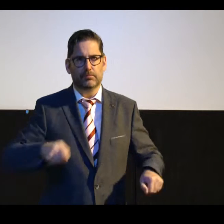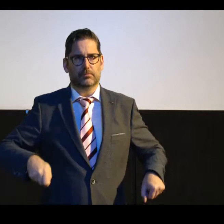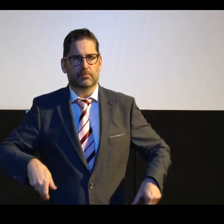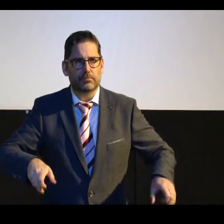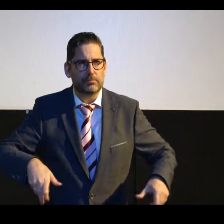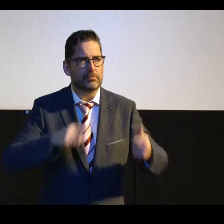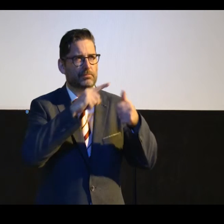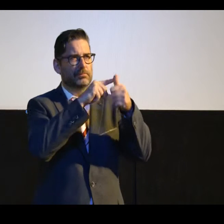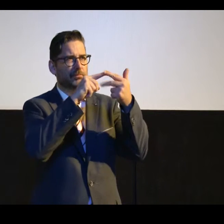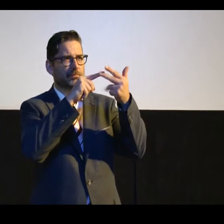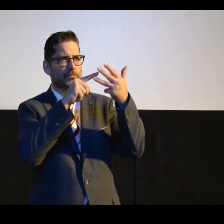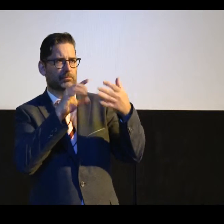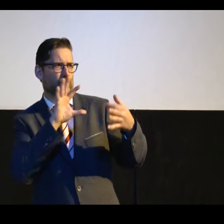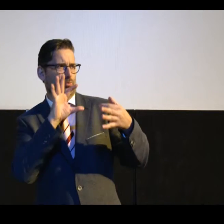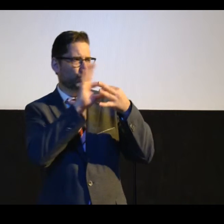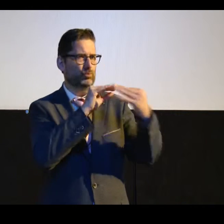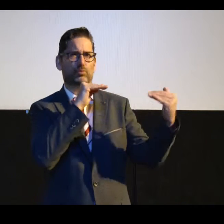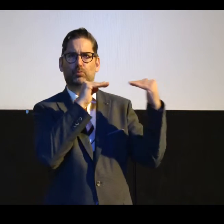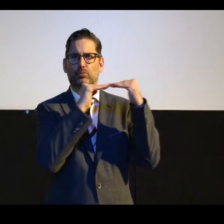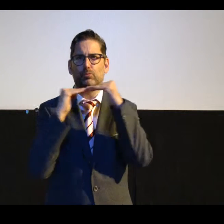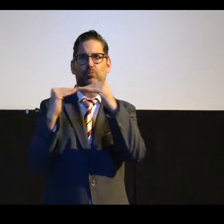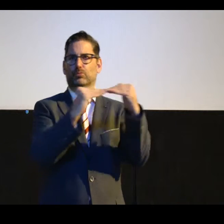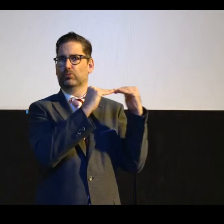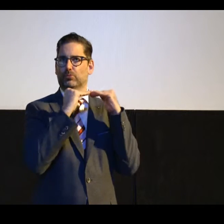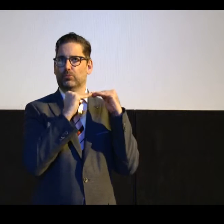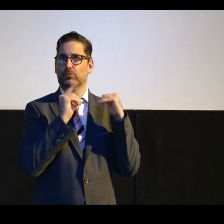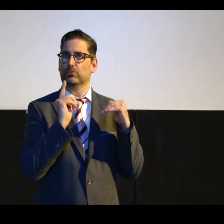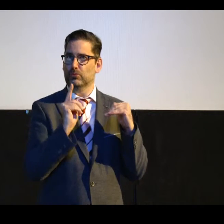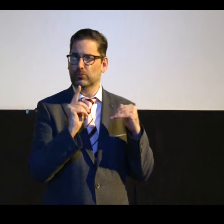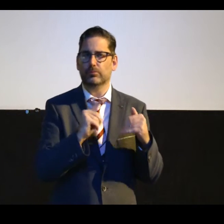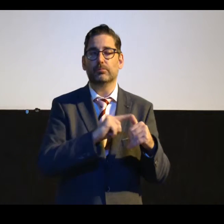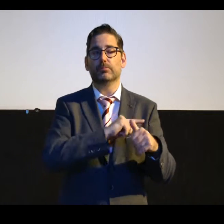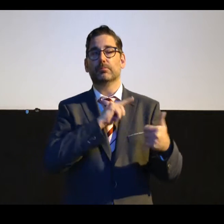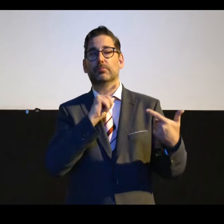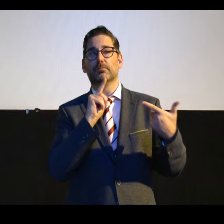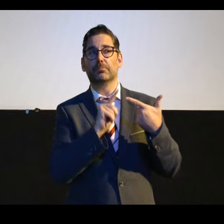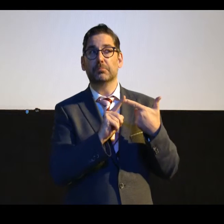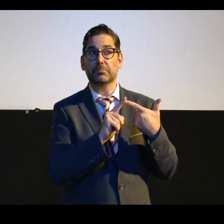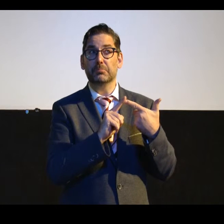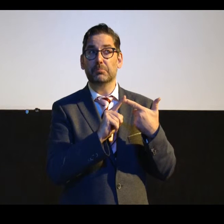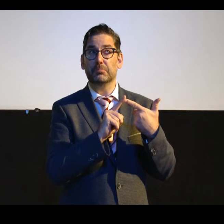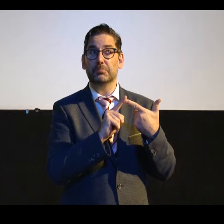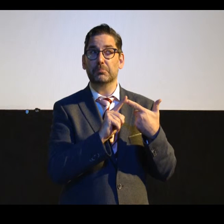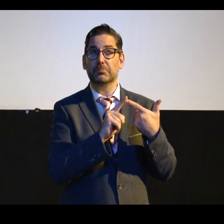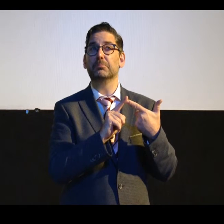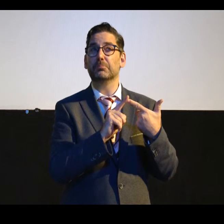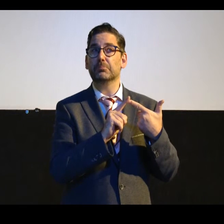eso la importancia de participar en estos foros de igualdad con el resto de personas con discapacidad.